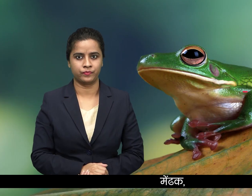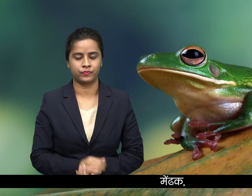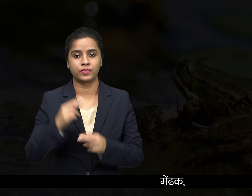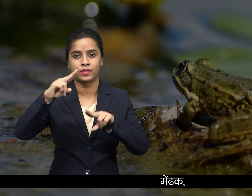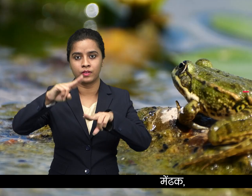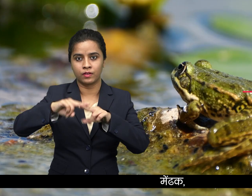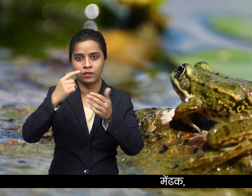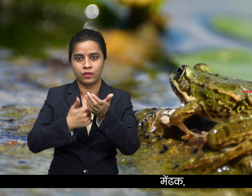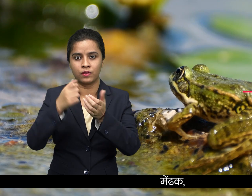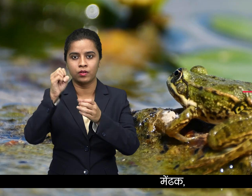मेंढक,